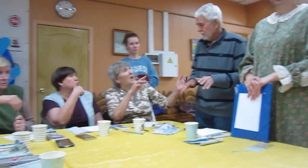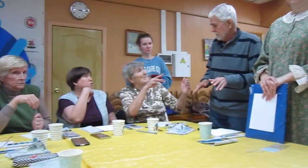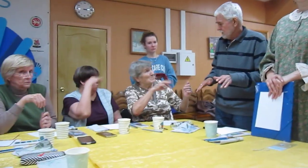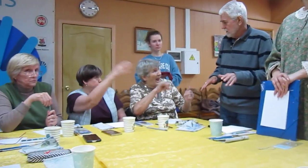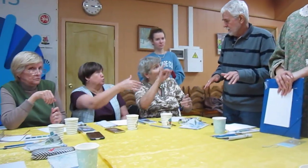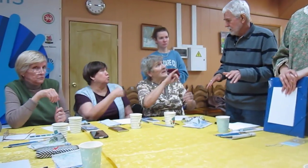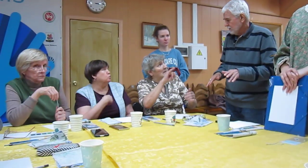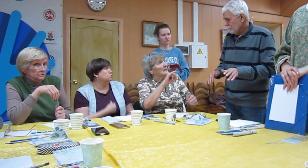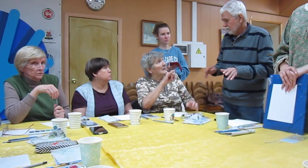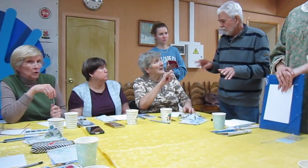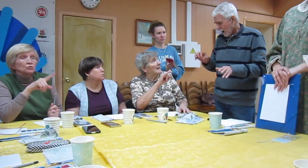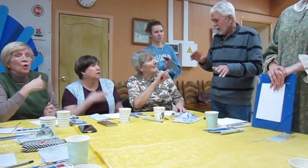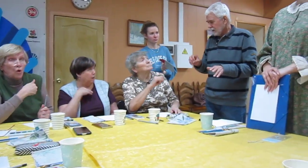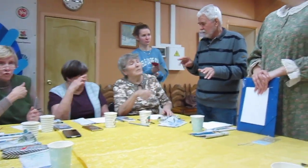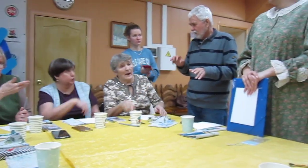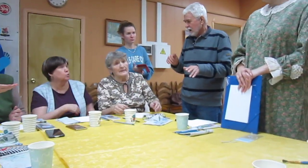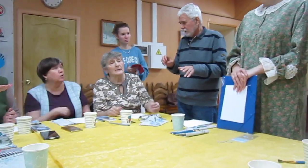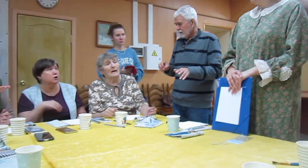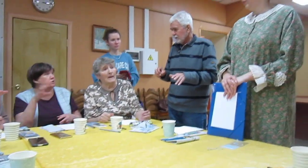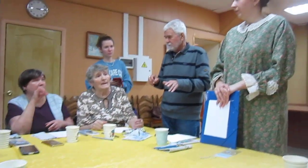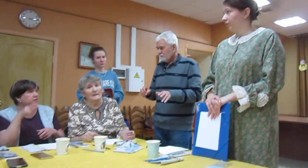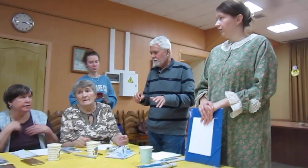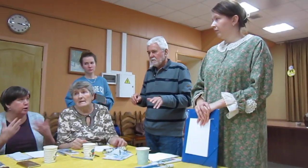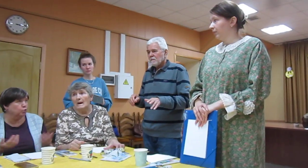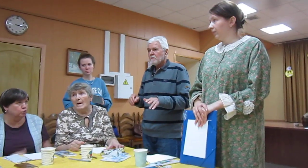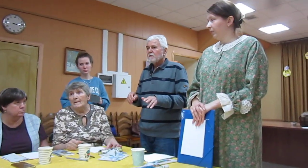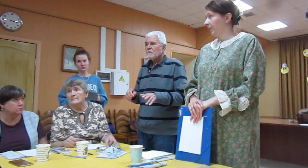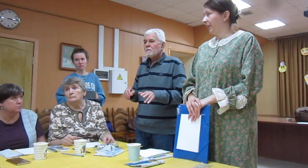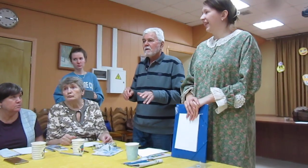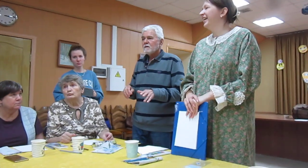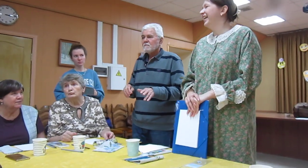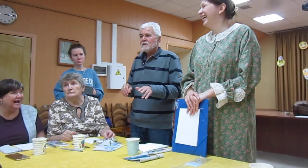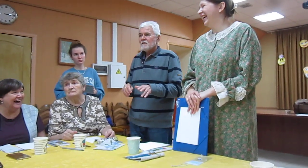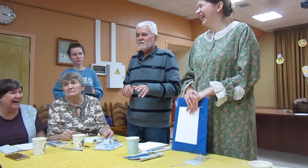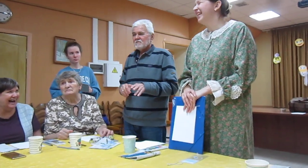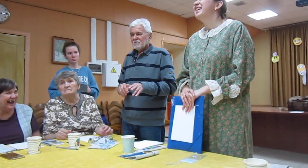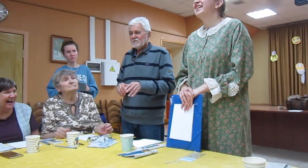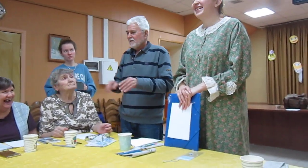Я приду. Сядь на эту.